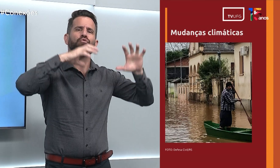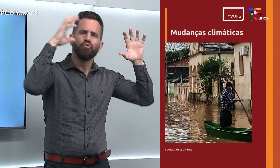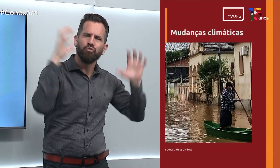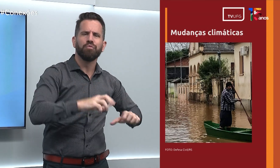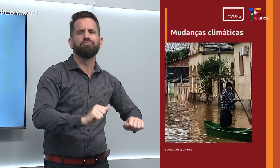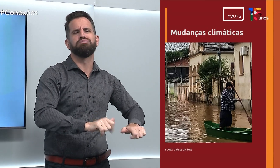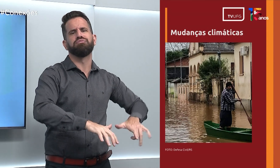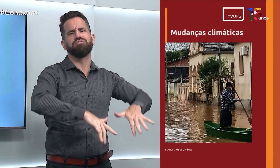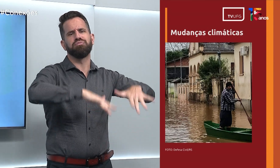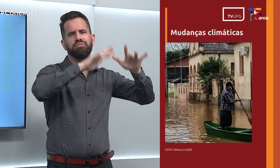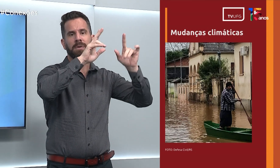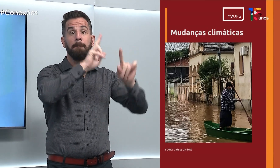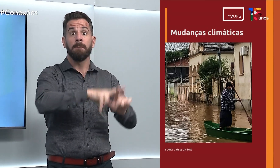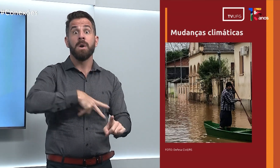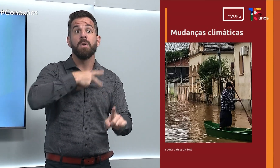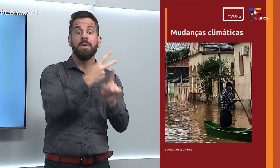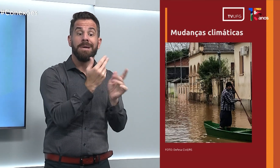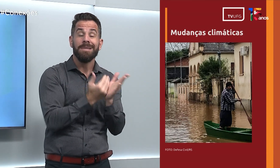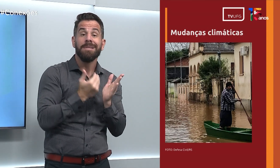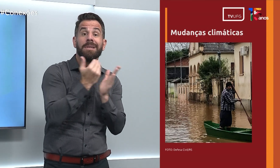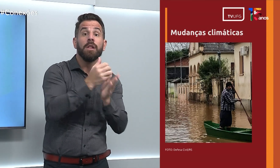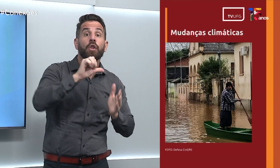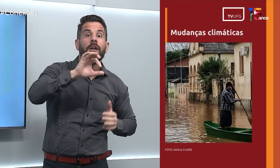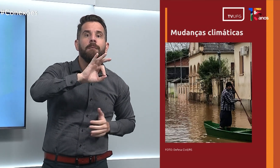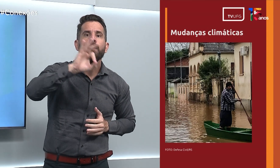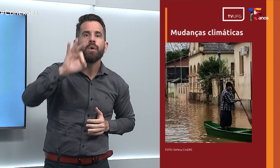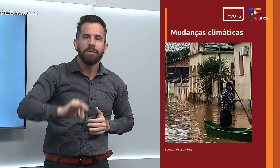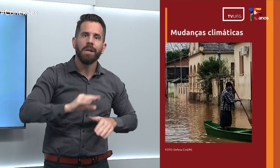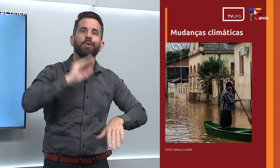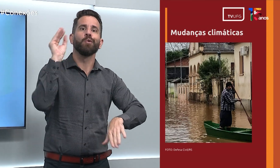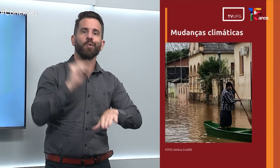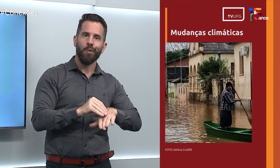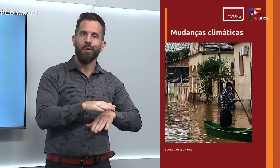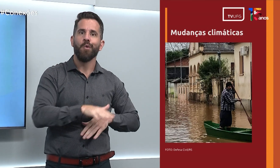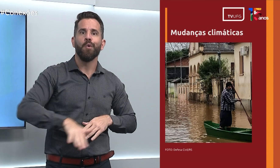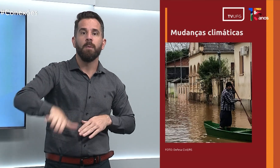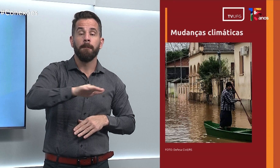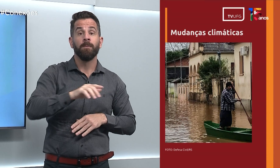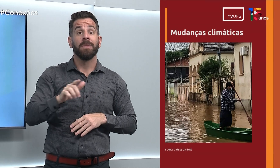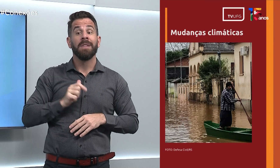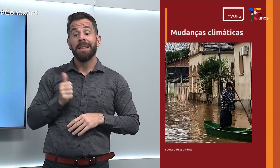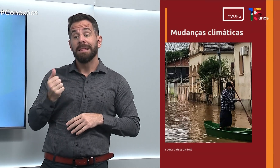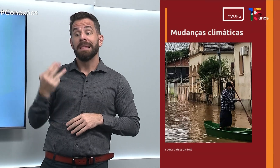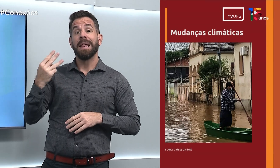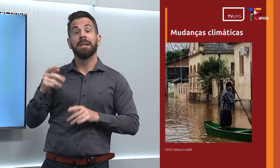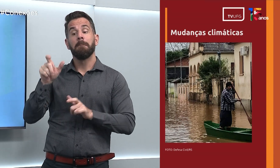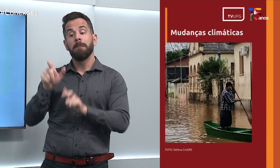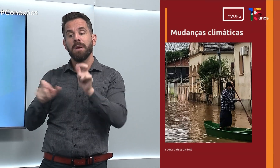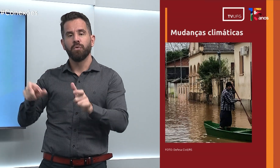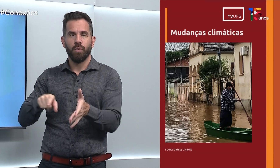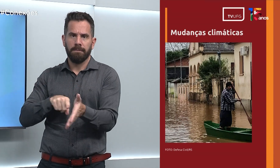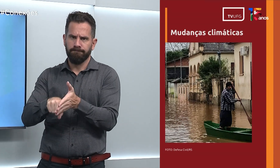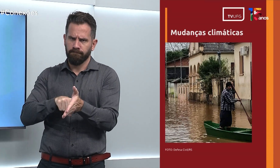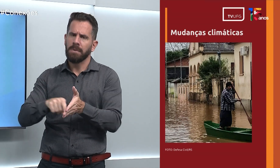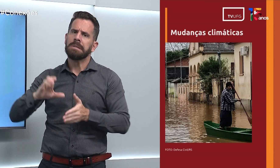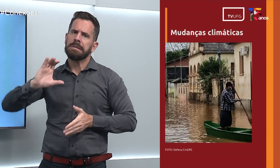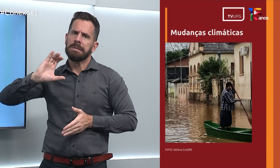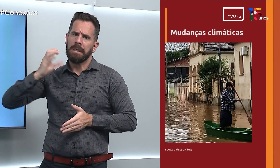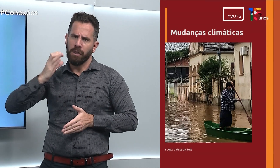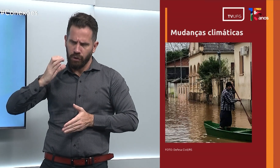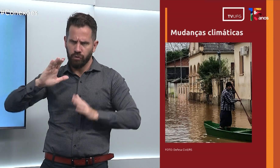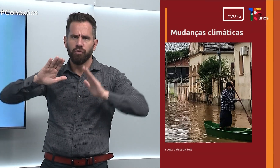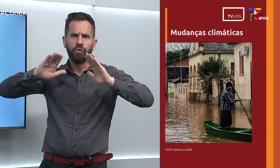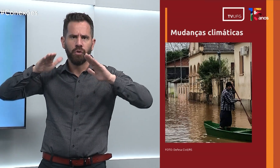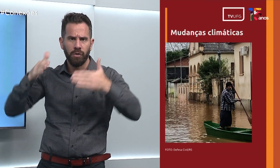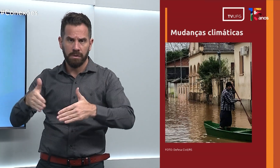tragédia em até 9%. Essa pesquisa foi produzida por 13 cientistas, inclusive brasileiros, que